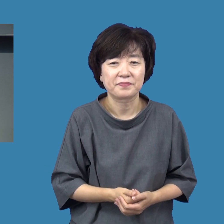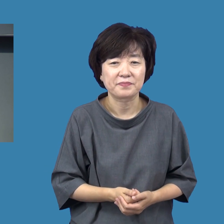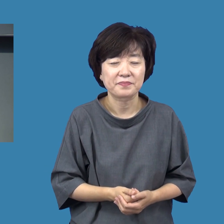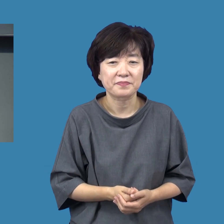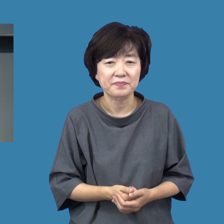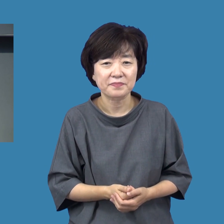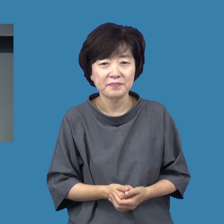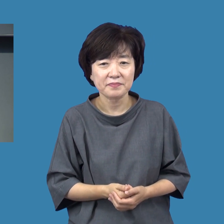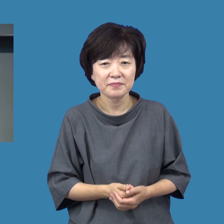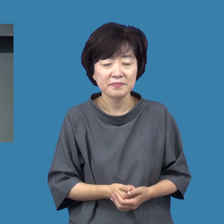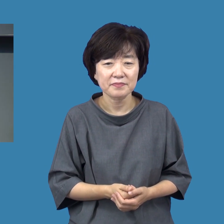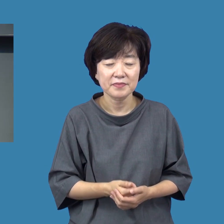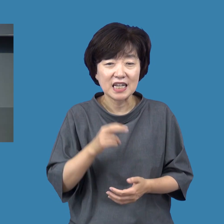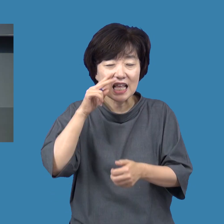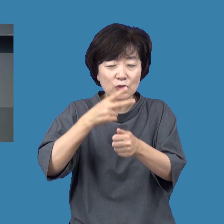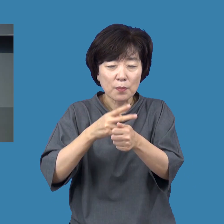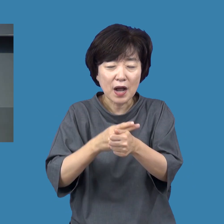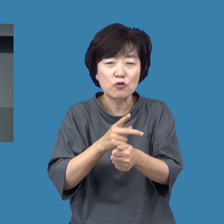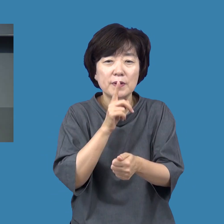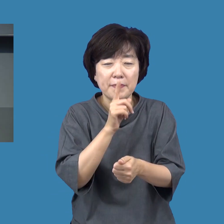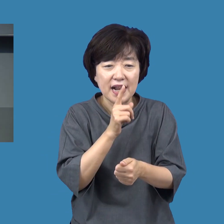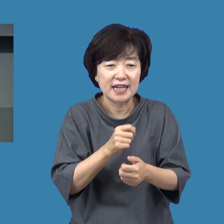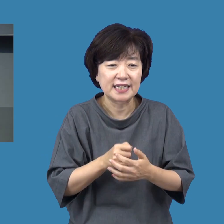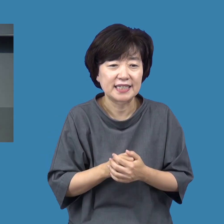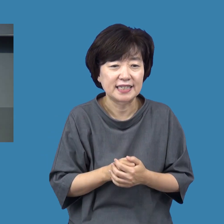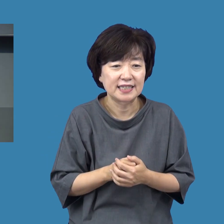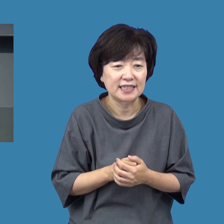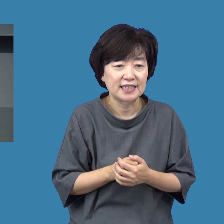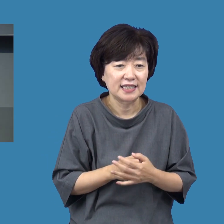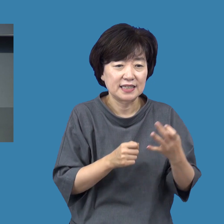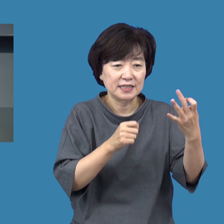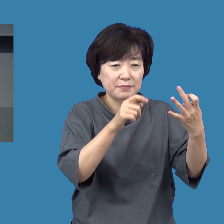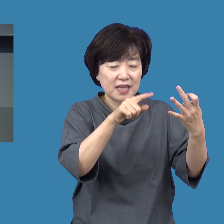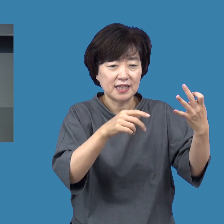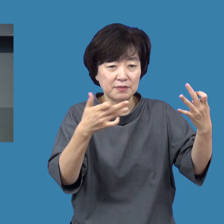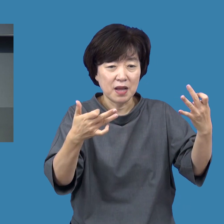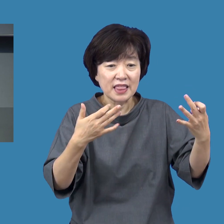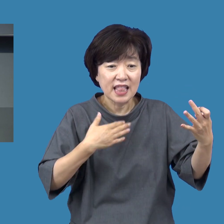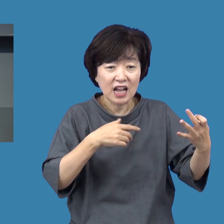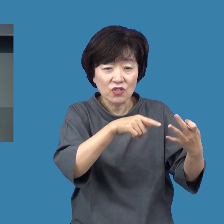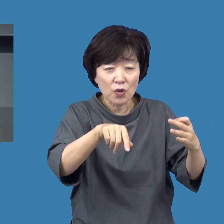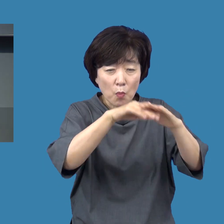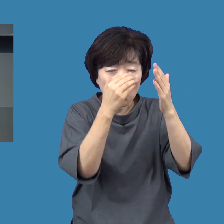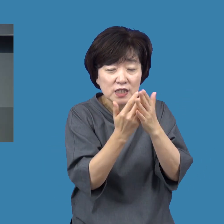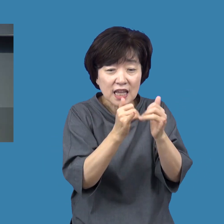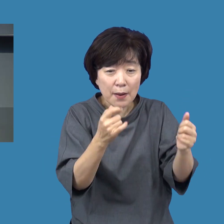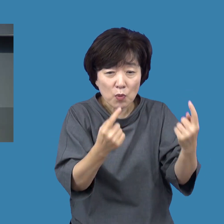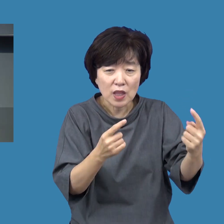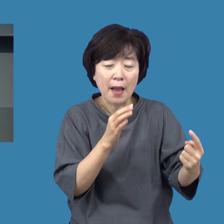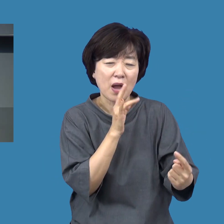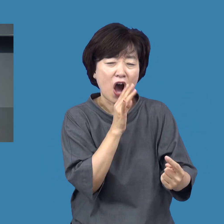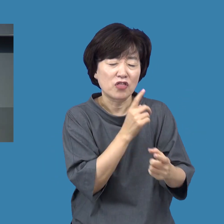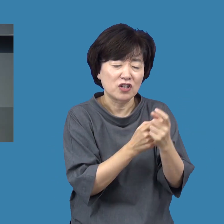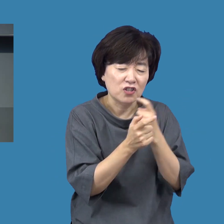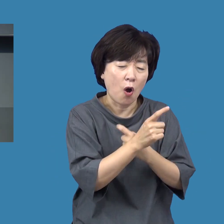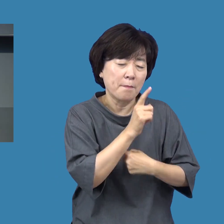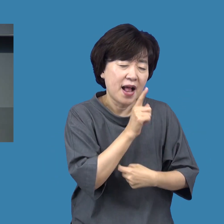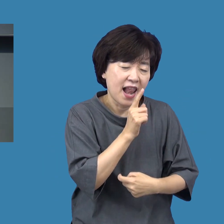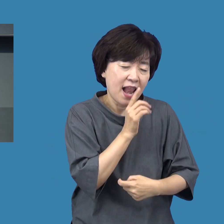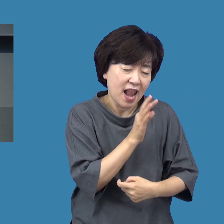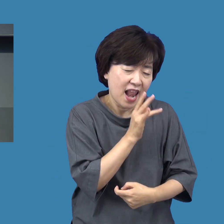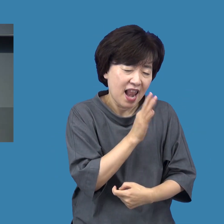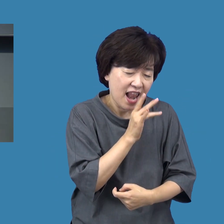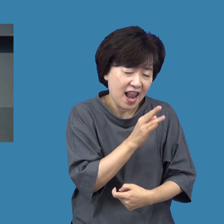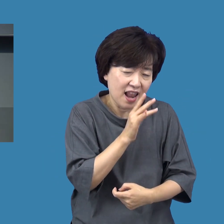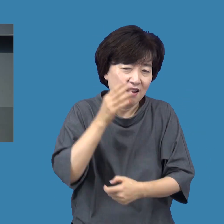여러분 바울이 뭐라고 얘기하냐면 이렇게 얘기합니다. 시작. 내가 너희 모든 사람보다 방언을 더 말함으로 하나님께 감사하노라. 방언을 많이